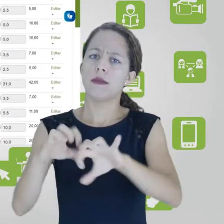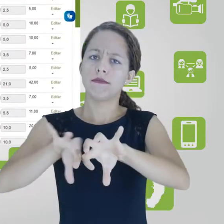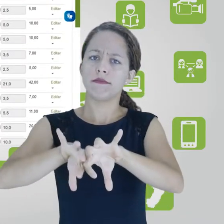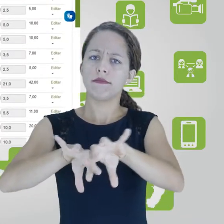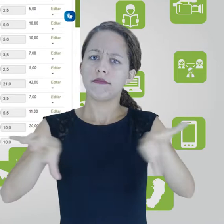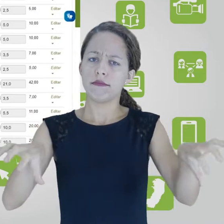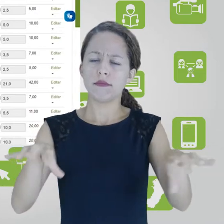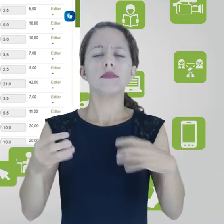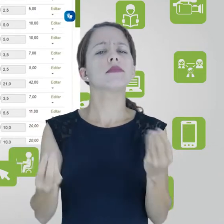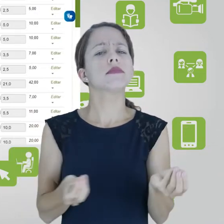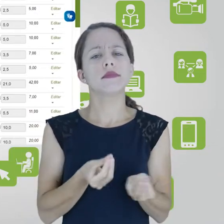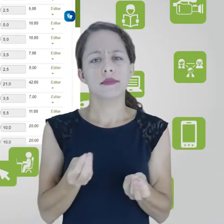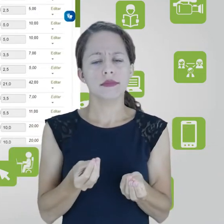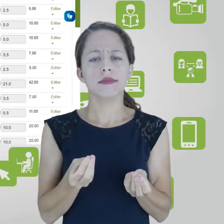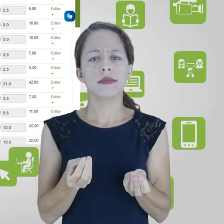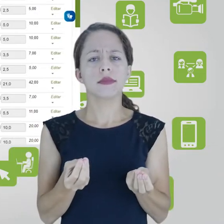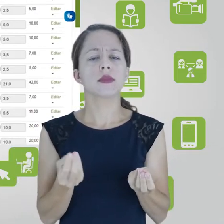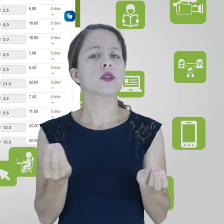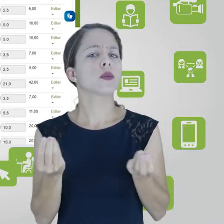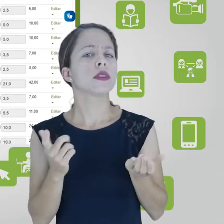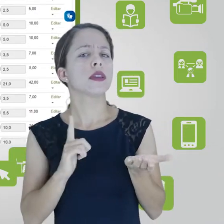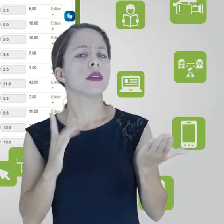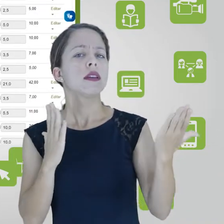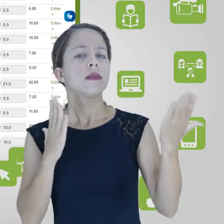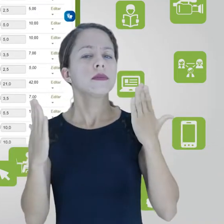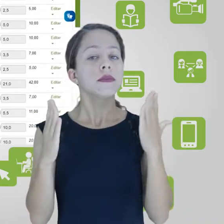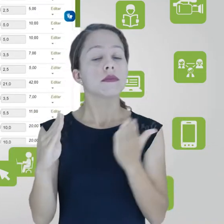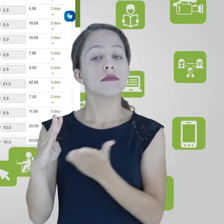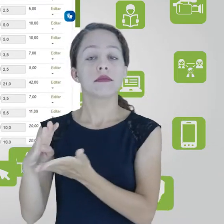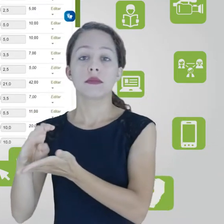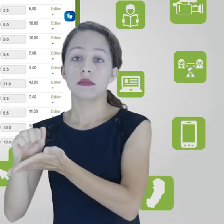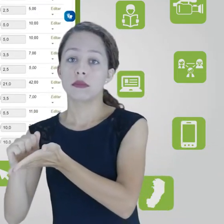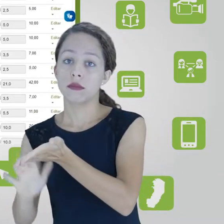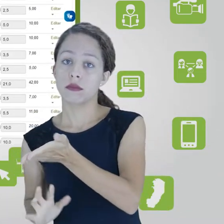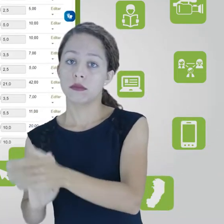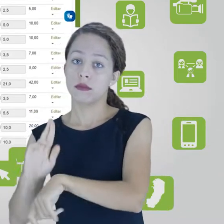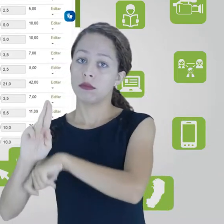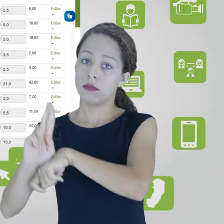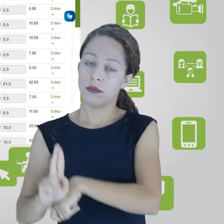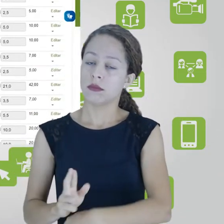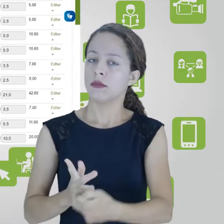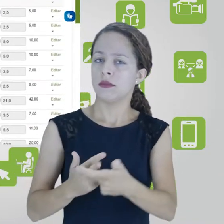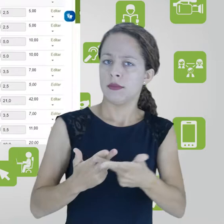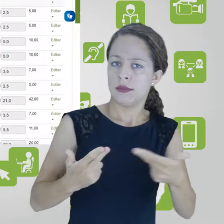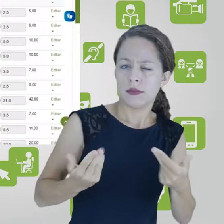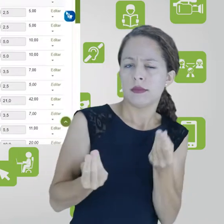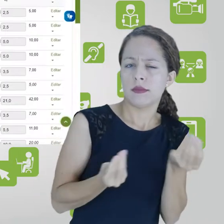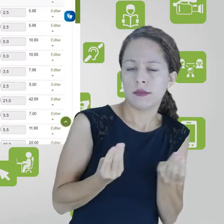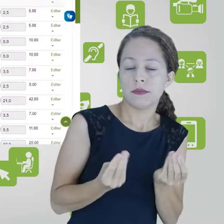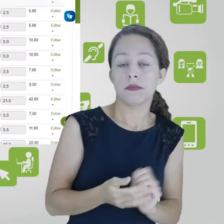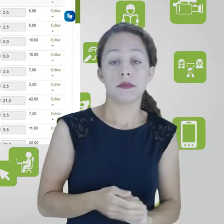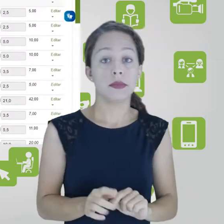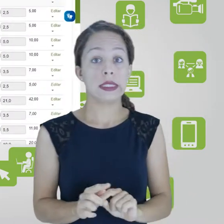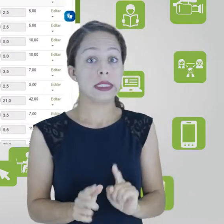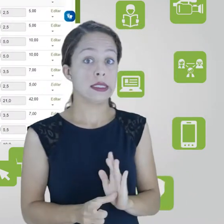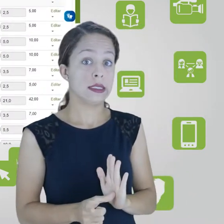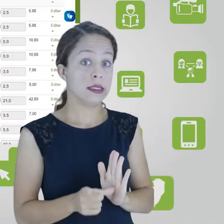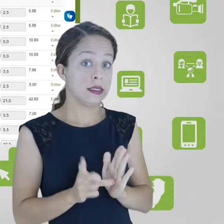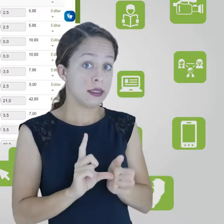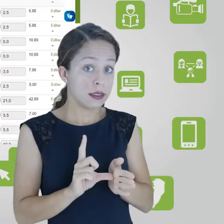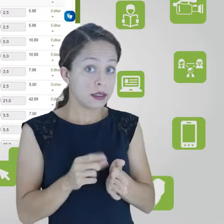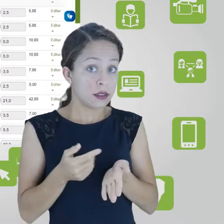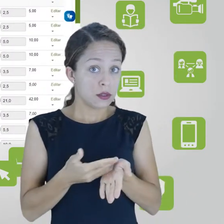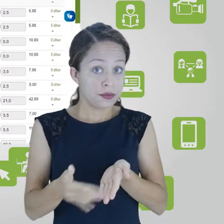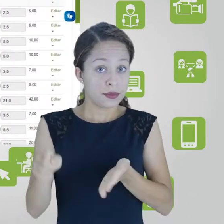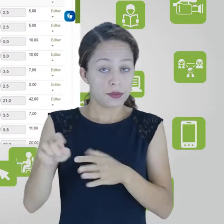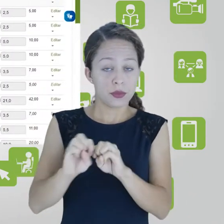Qual que é a relação das notas entre elas, né? Entre as atividades e a recuperação. Mas antes da gente fazer aqui no